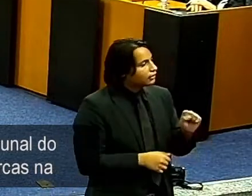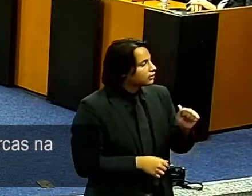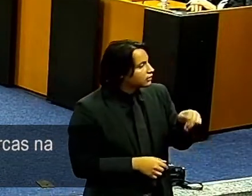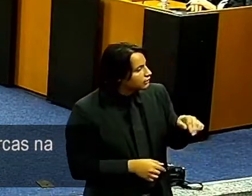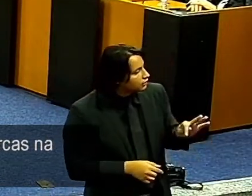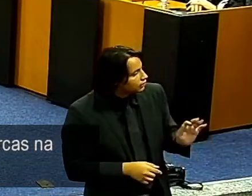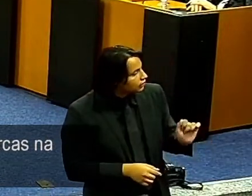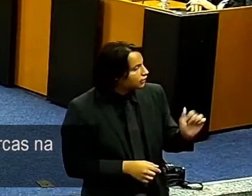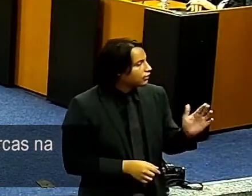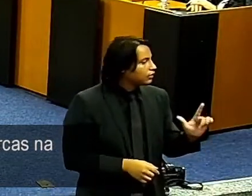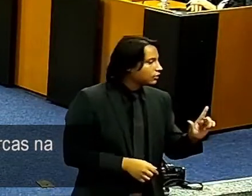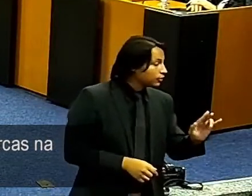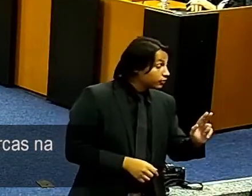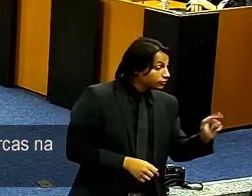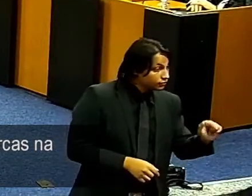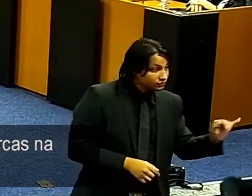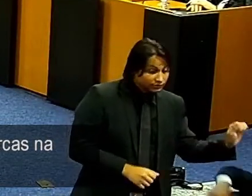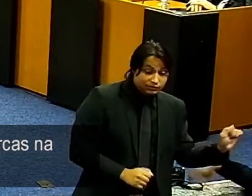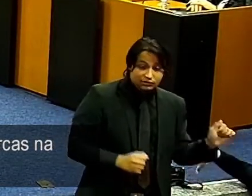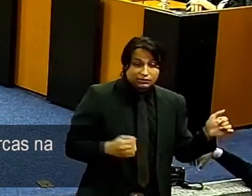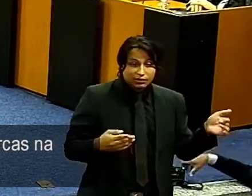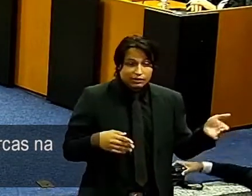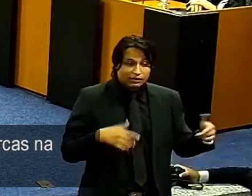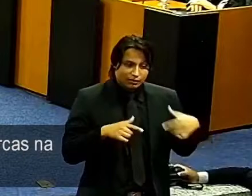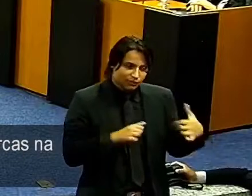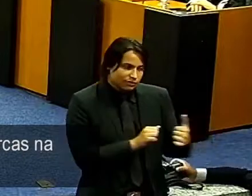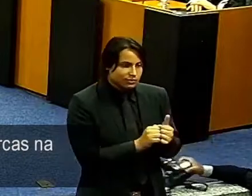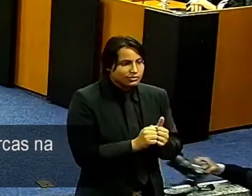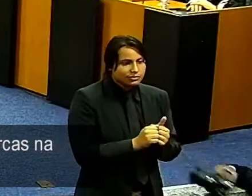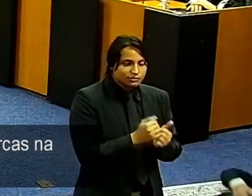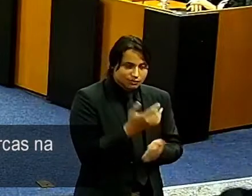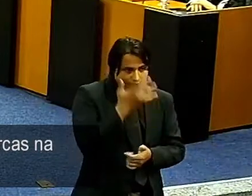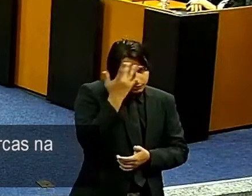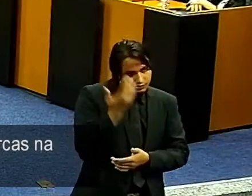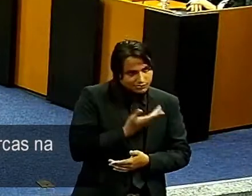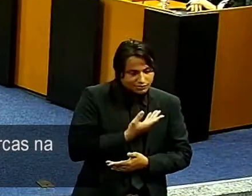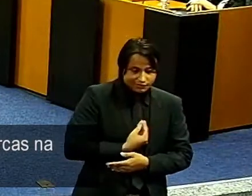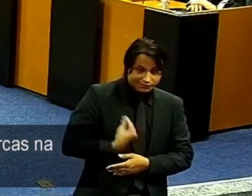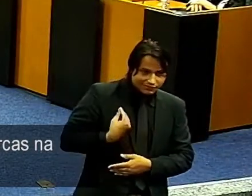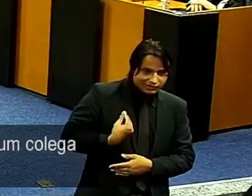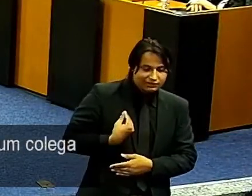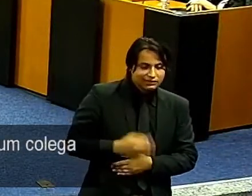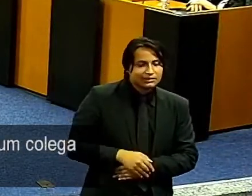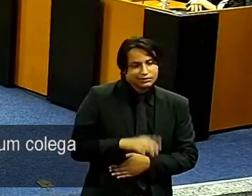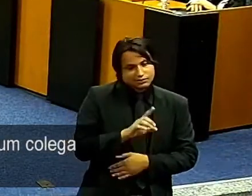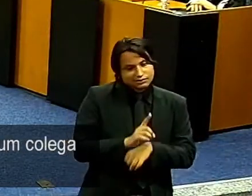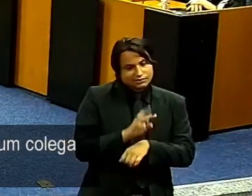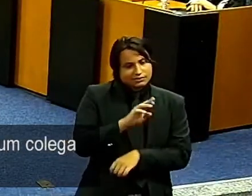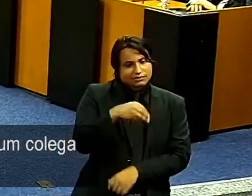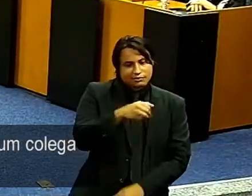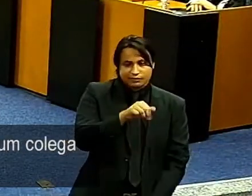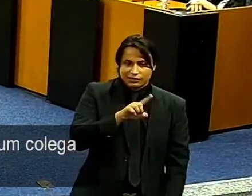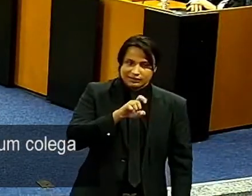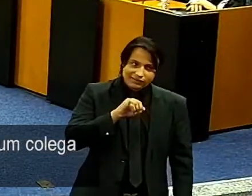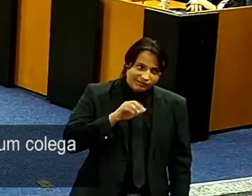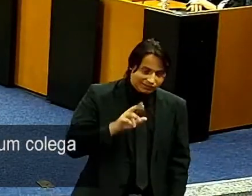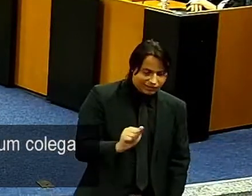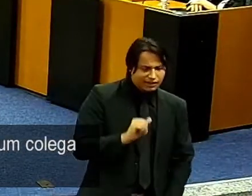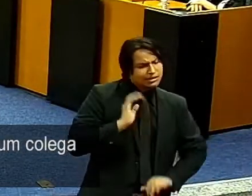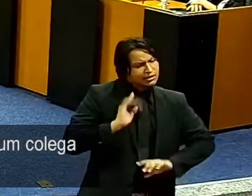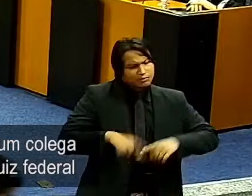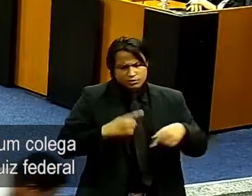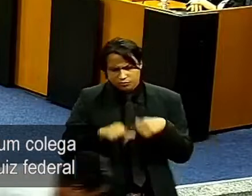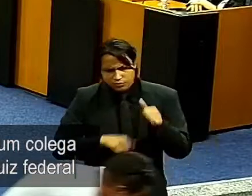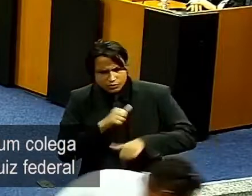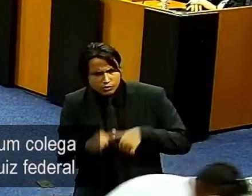perguntou com o colega que tá aqui presente Dr madeira juiz federal perguntou foi para Presidente Dutra Ficou lá